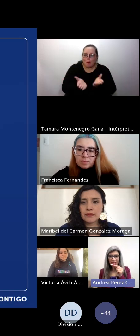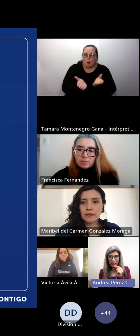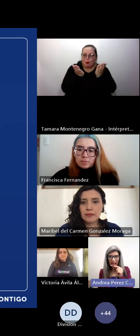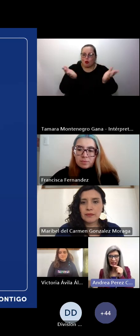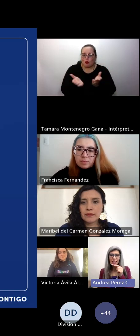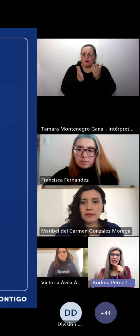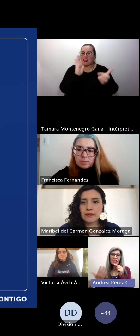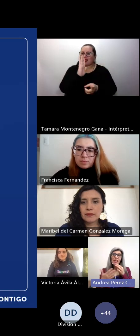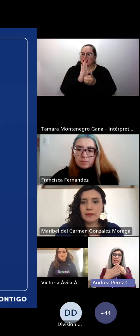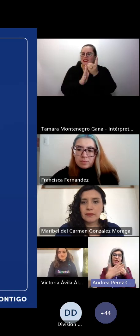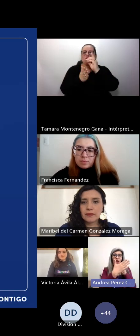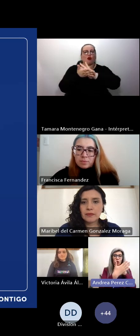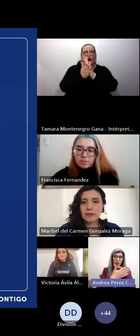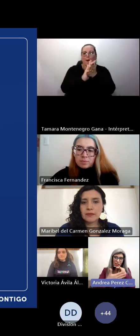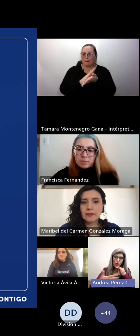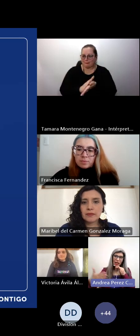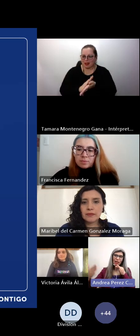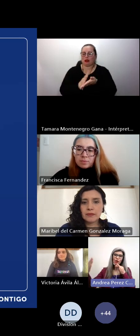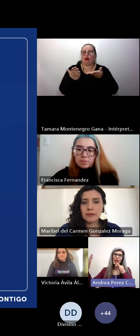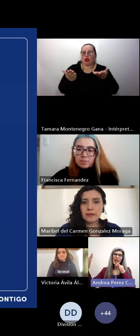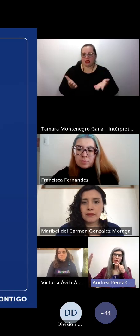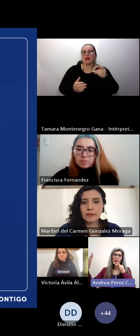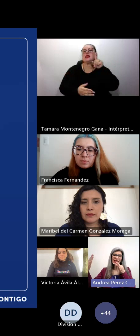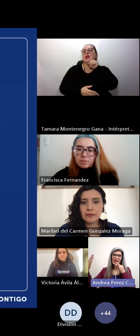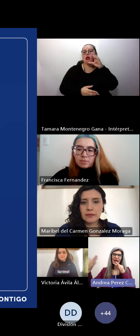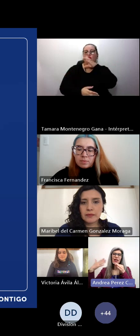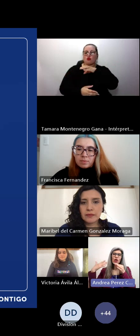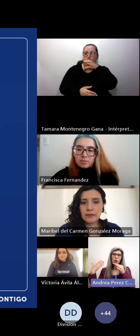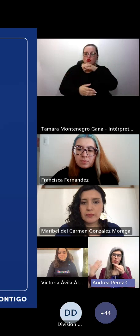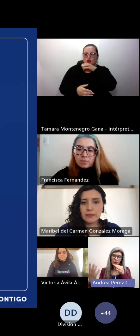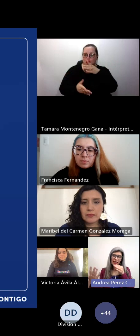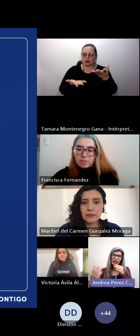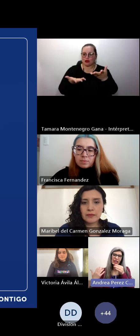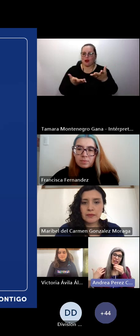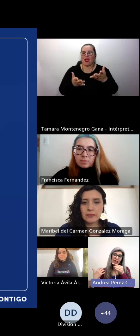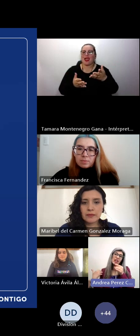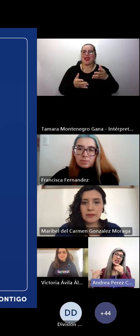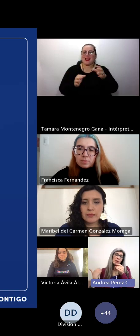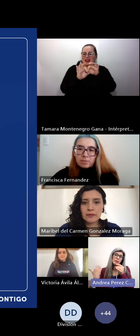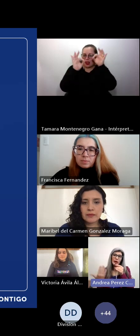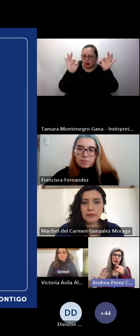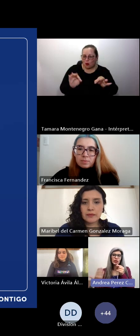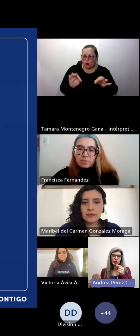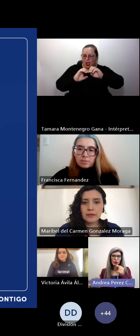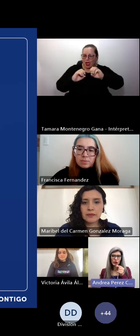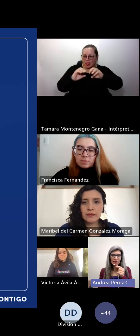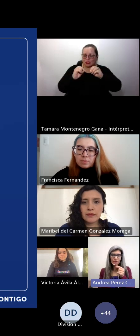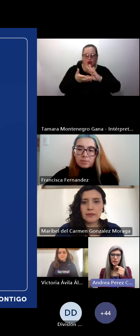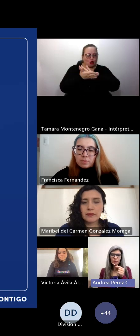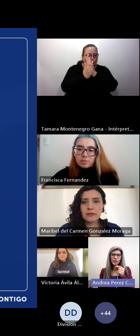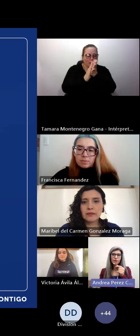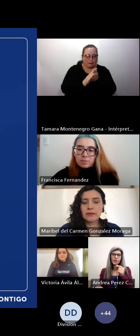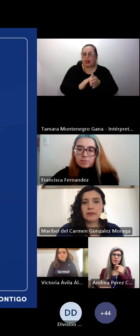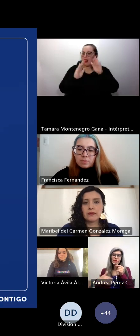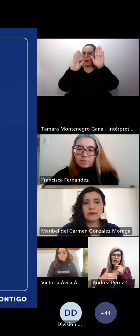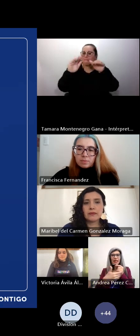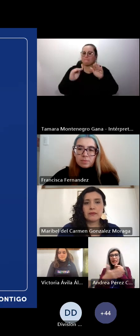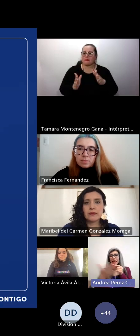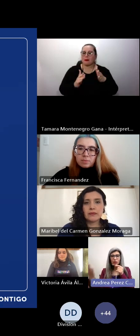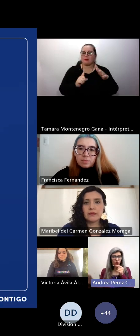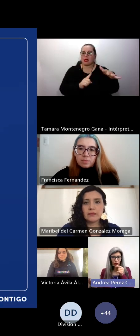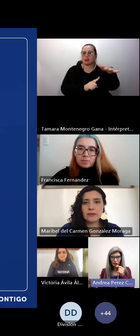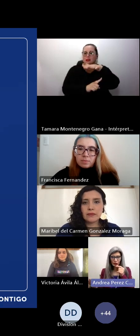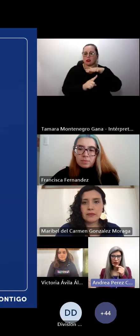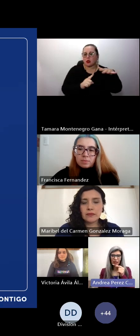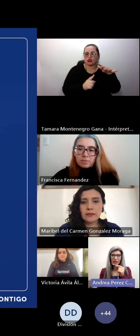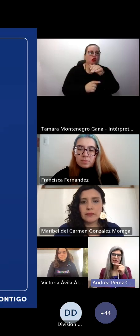desarrollo integral y que cursen su trayectoria educativa completa y en las mismas condiciones